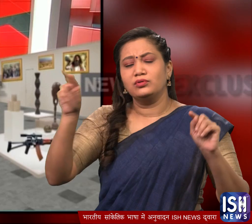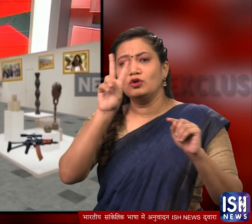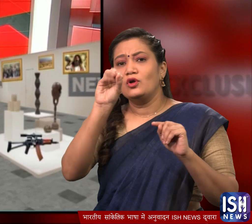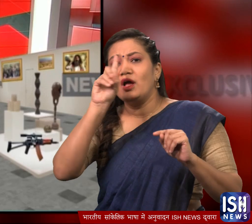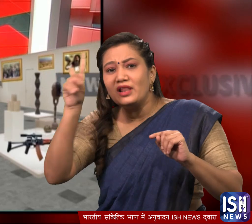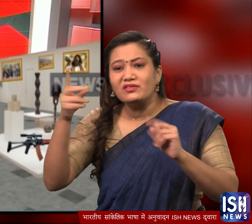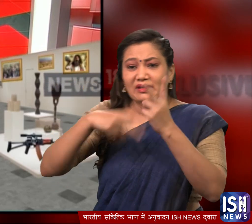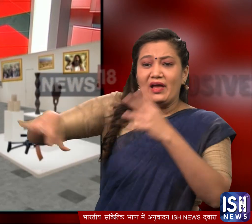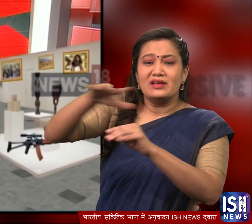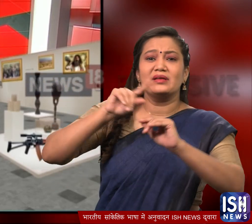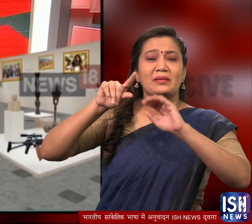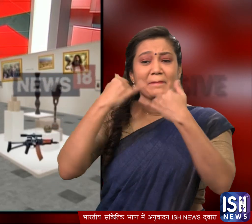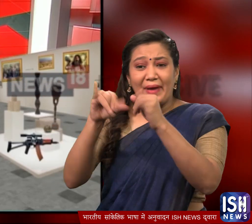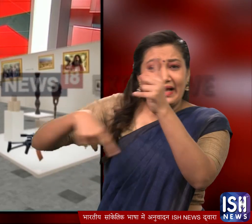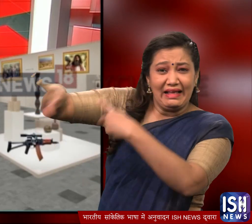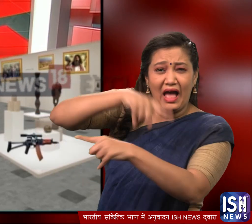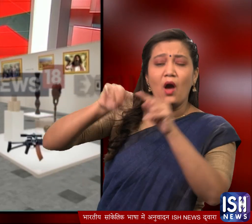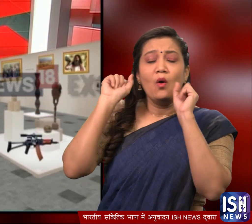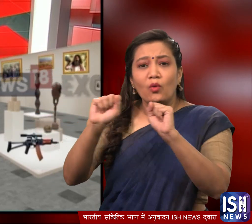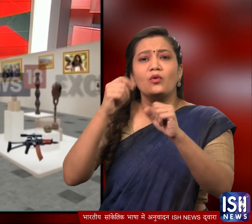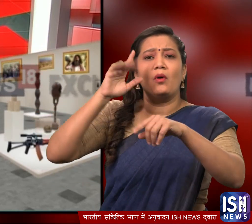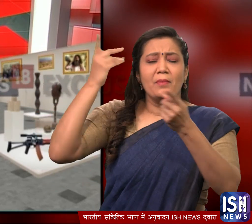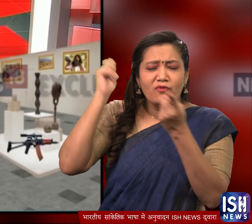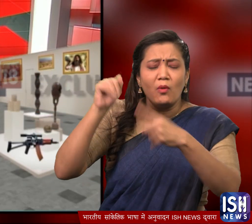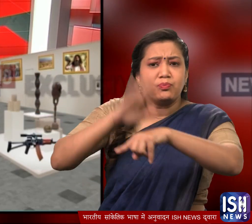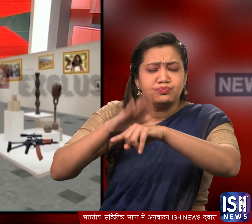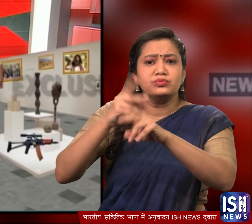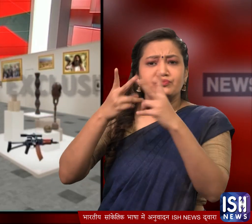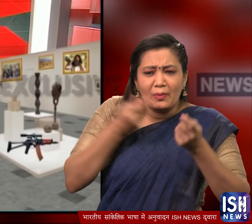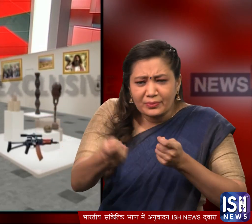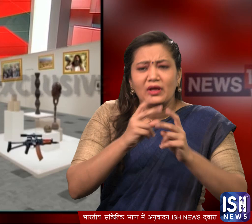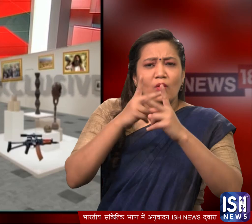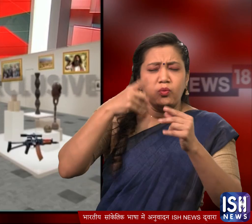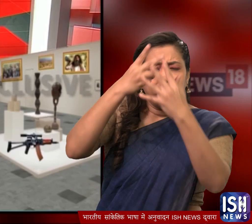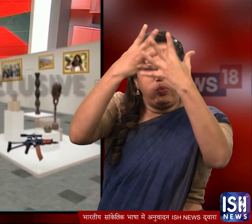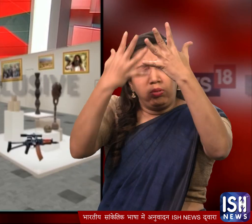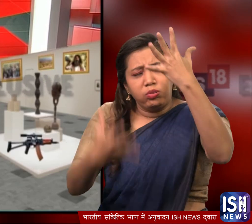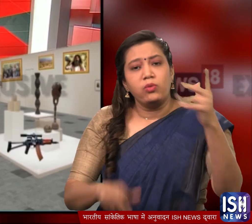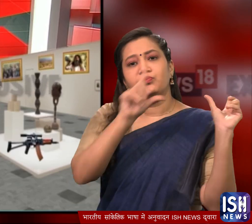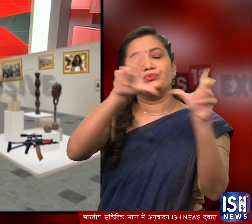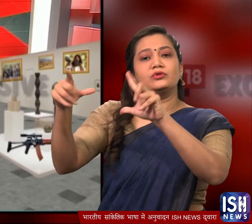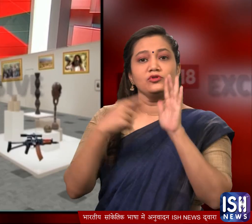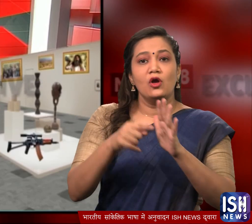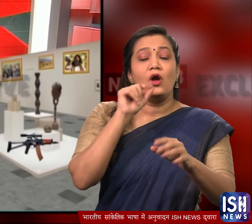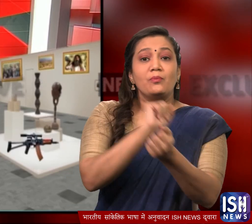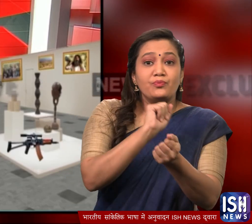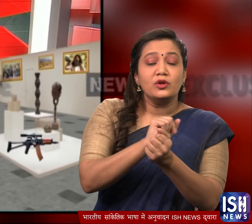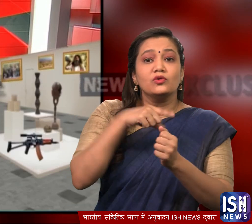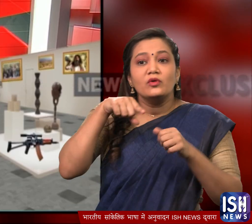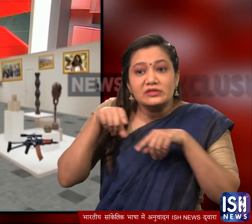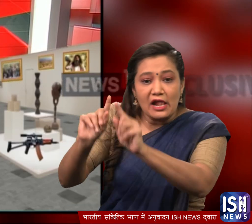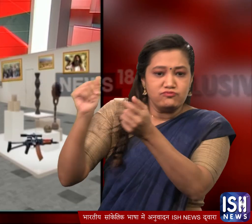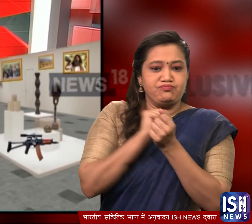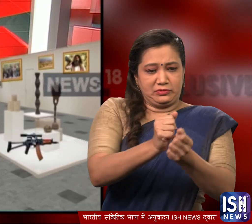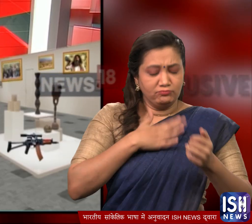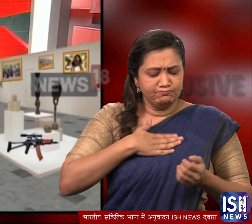तक चंबल घाटी में सक्रिय रहे डकैतों की तस्वीरें, उनके अपराध और खात्मे के बारे में बताया जाएगा। साथ ही उस दौरान पुलिस के डर से जिन